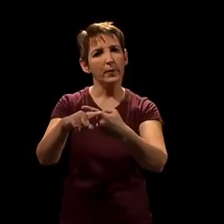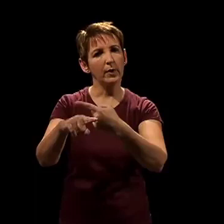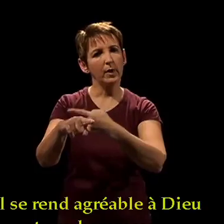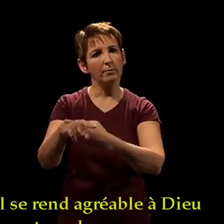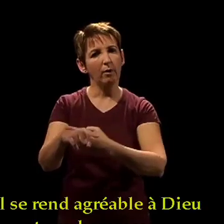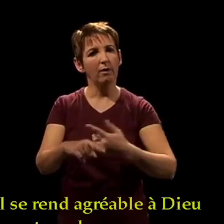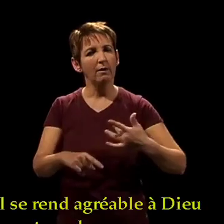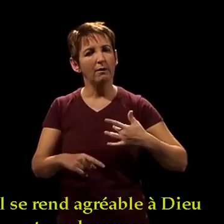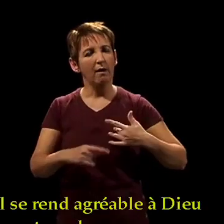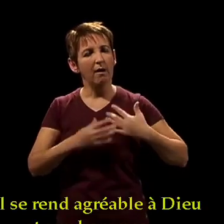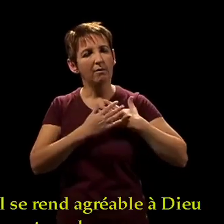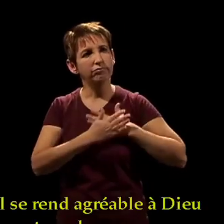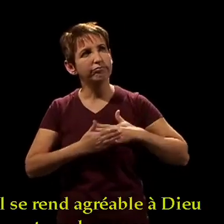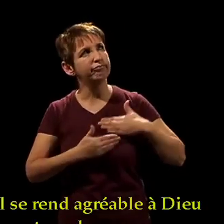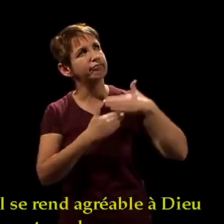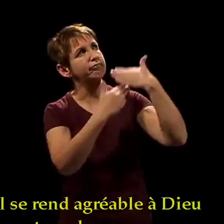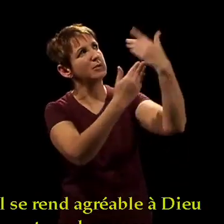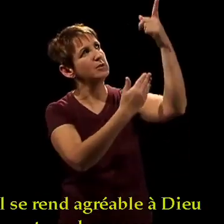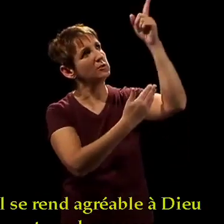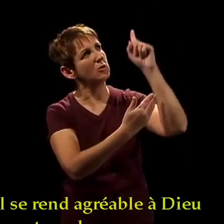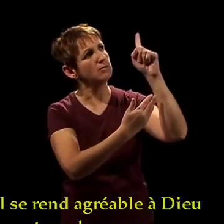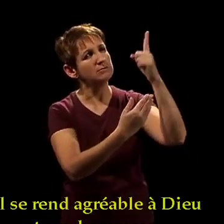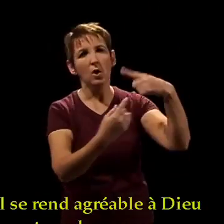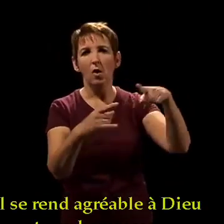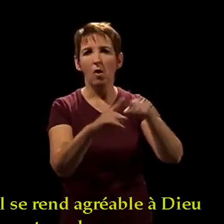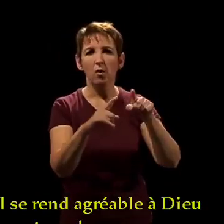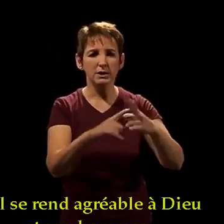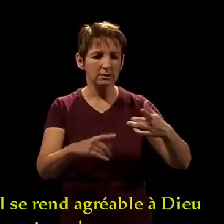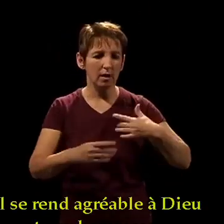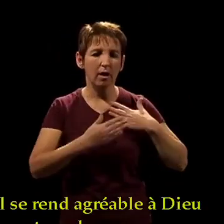et il se rend agréable à Dieu et aux hommes.